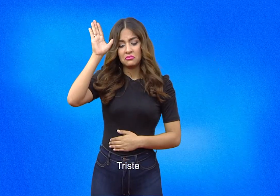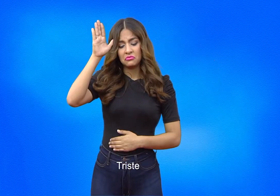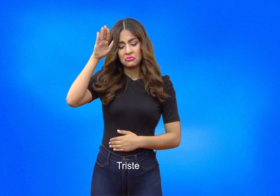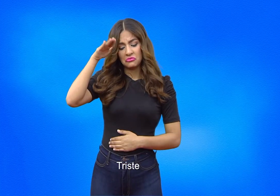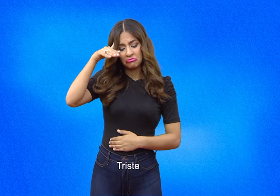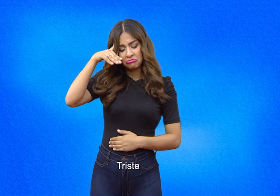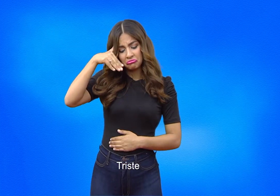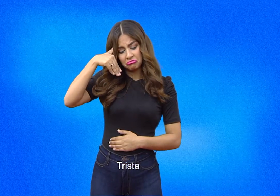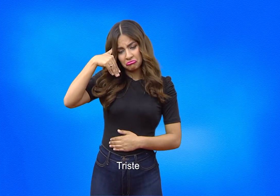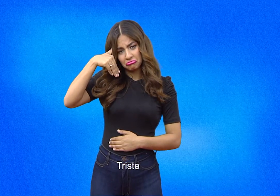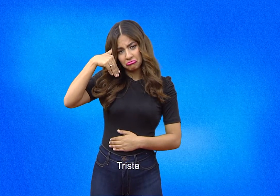Triste.